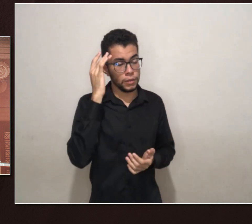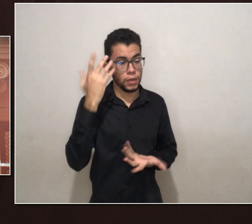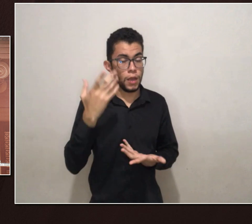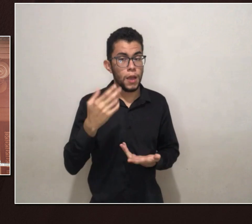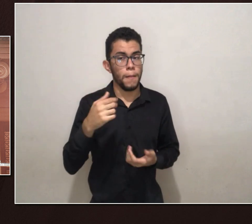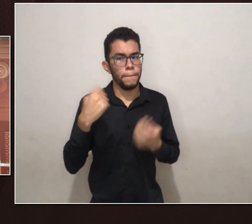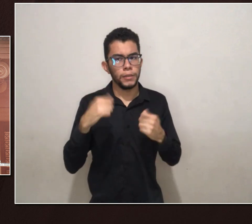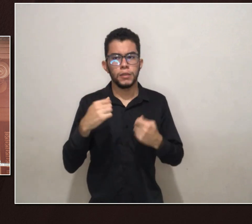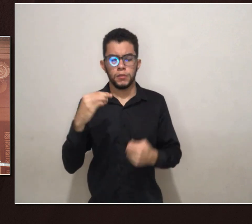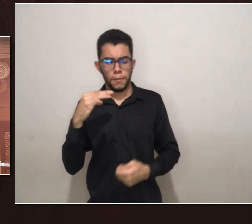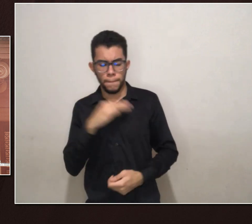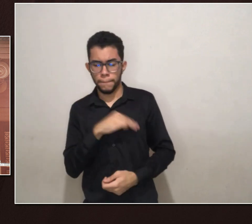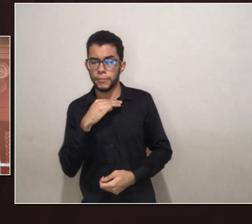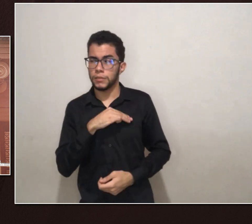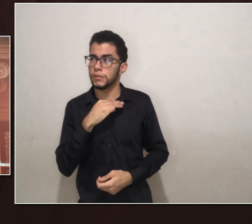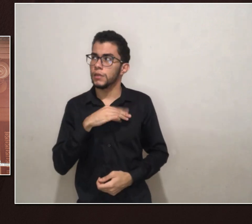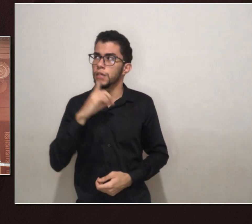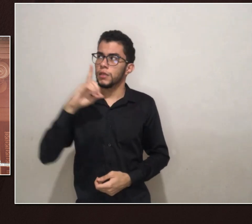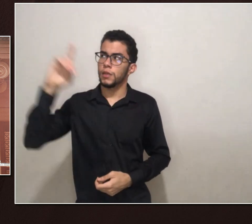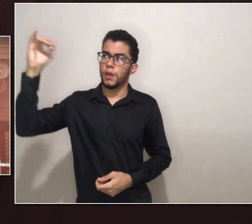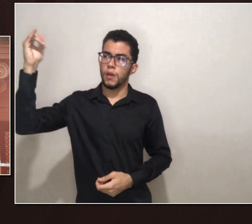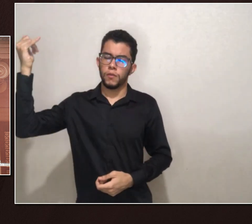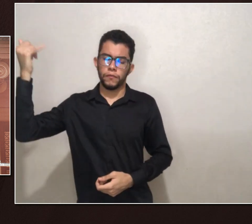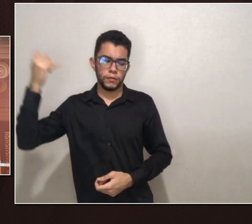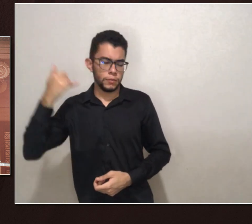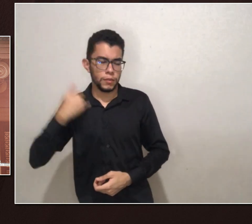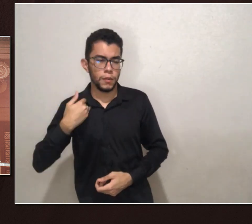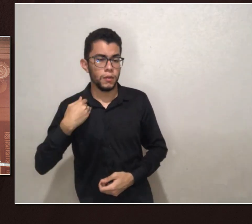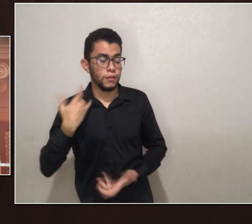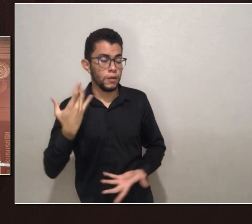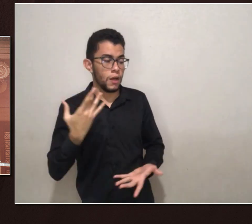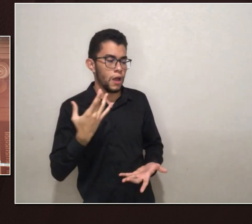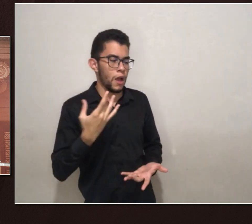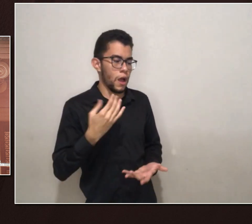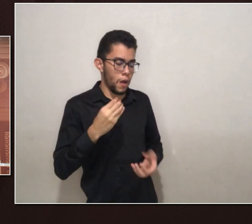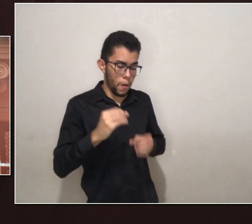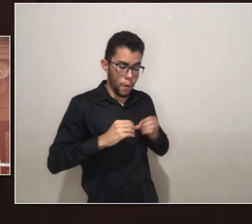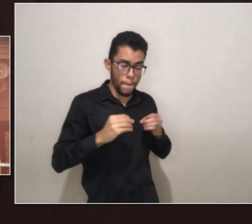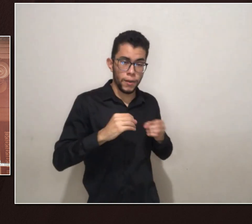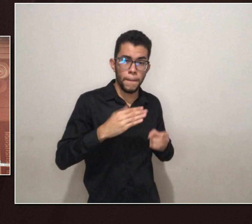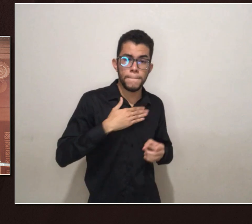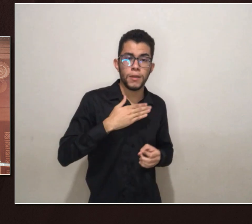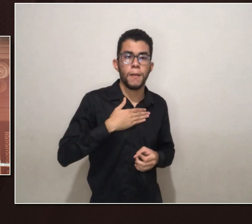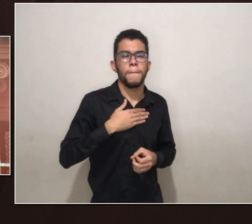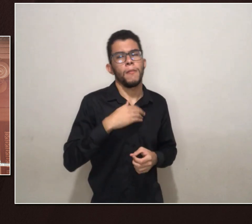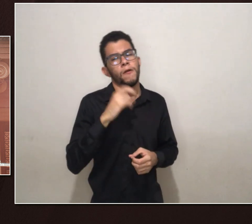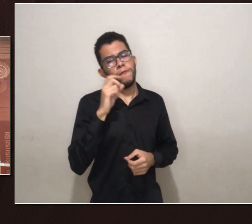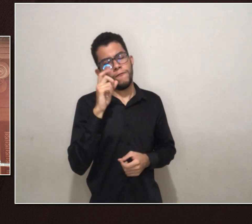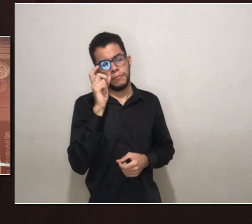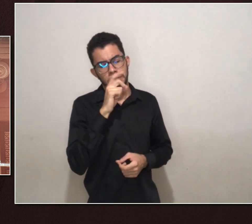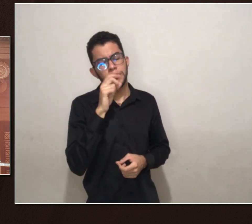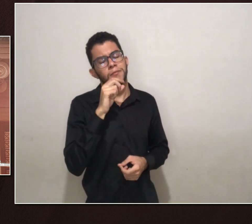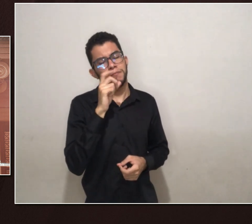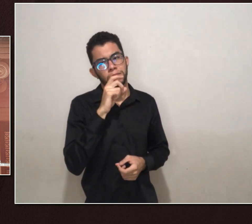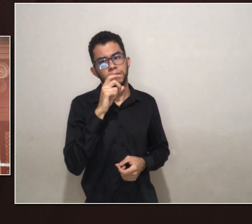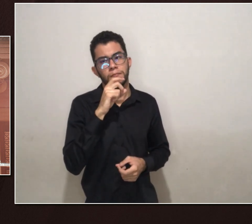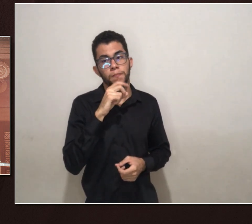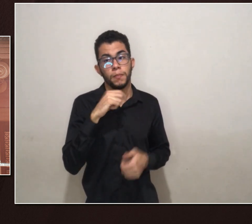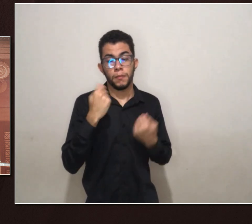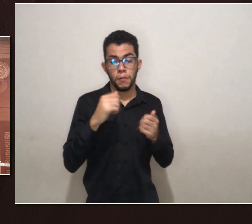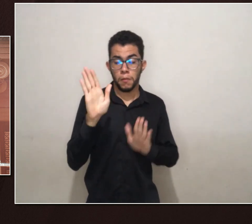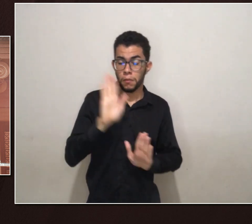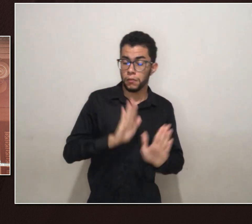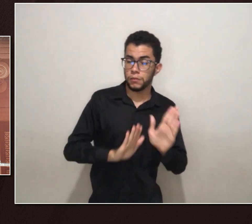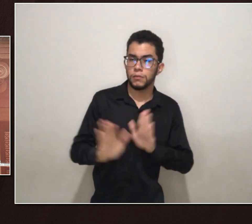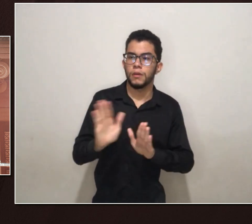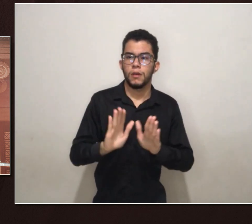estar edificando com madeira, feno e palha, né? Por isso, nós precisamos ter cuidado, edificar a igreja somente